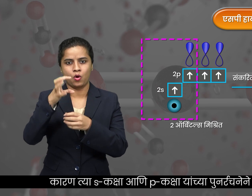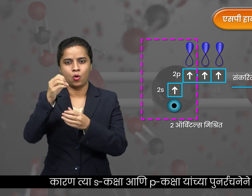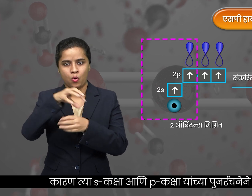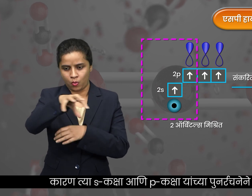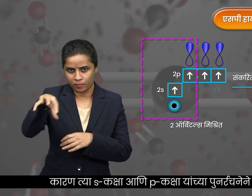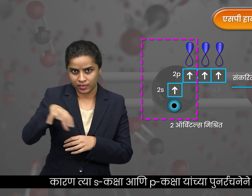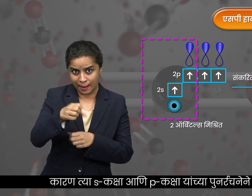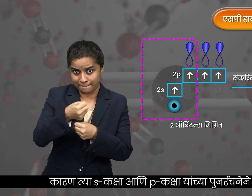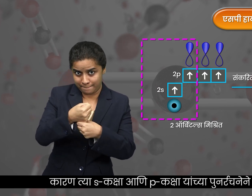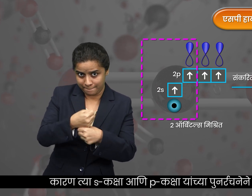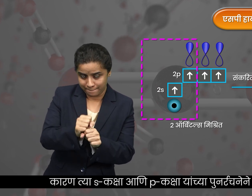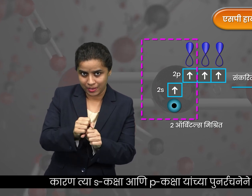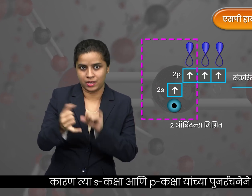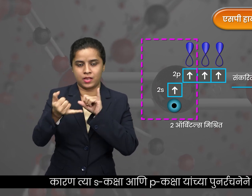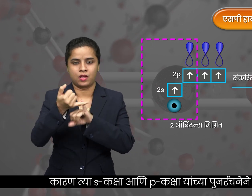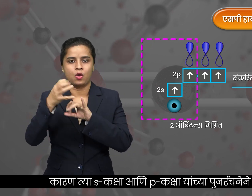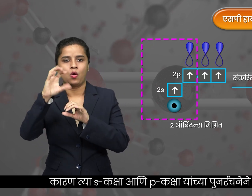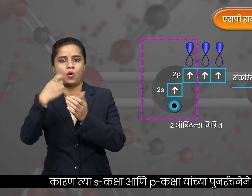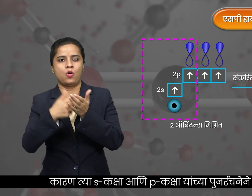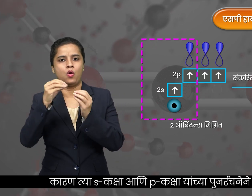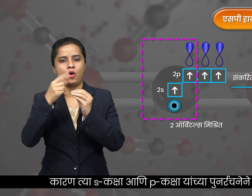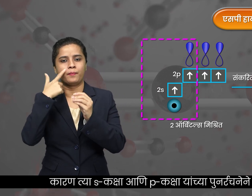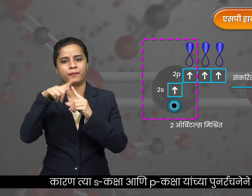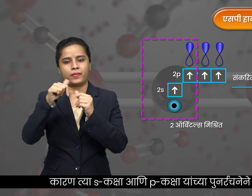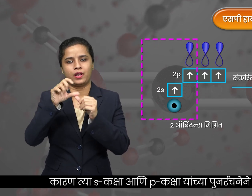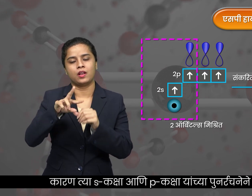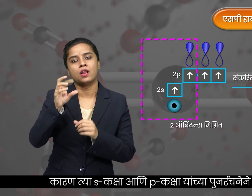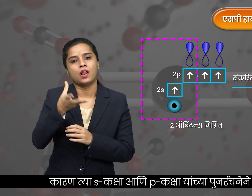यांच्या पुनर्रचनेचे तयार होतात.